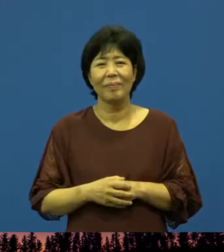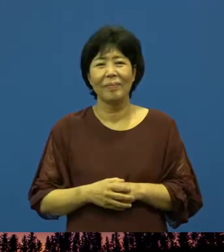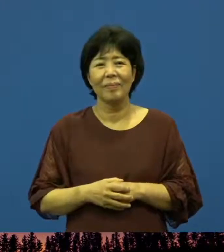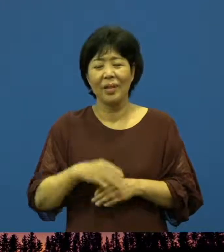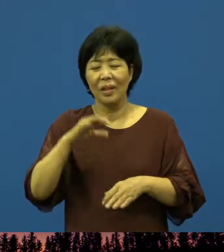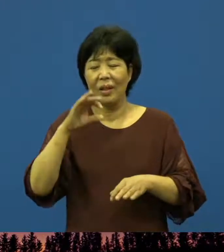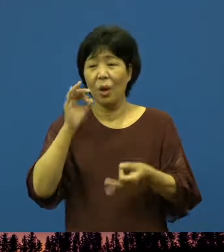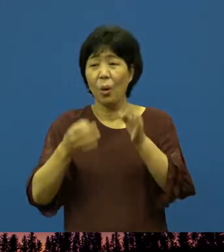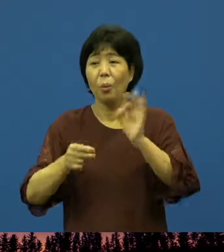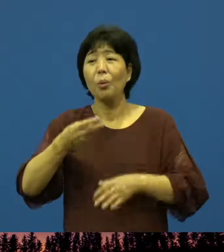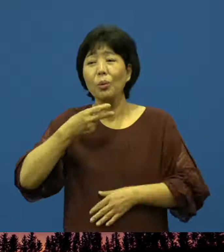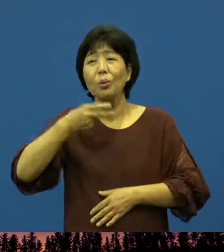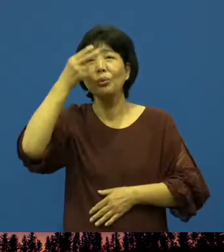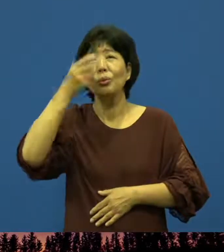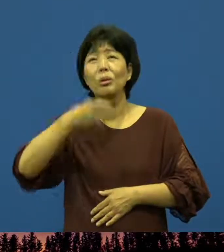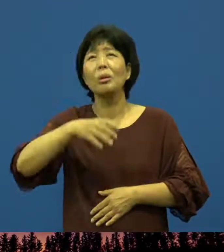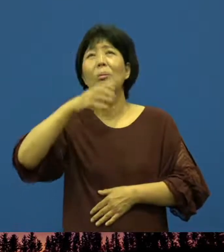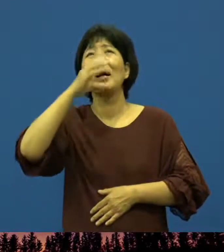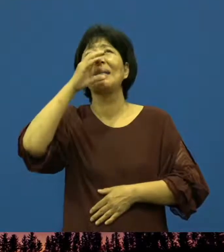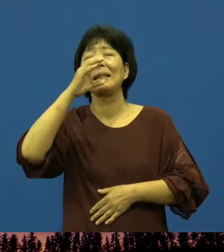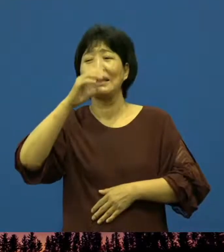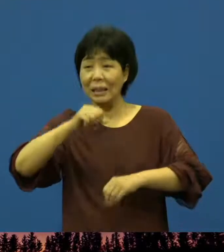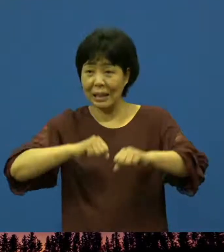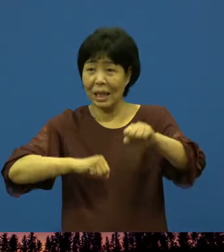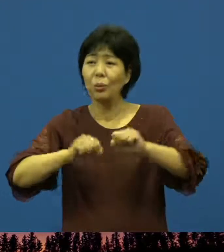굉장히 실제적인 경험이라는 거예요.